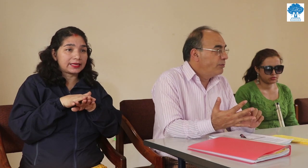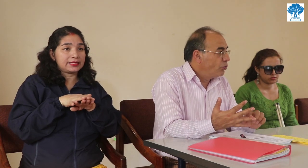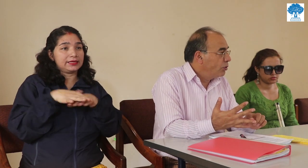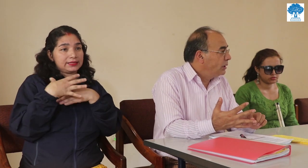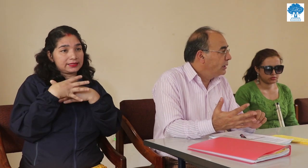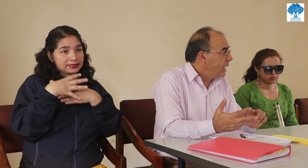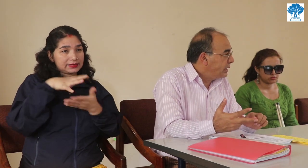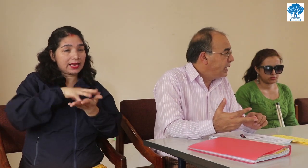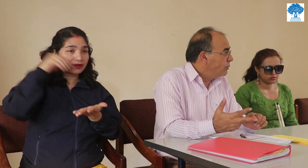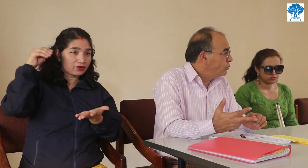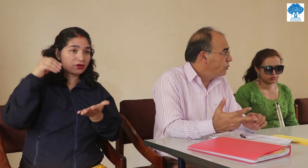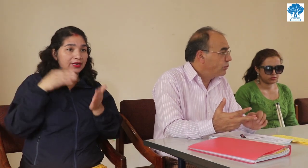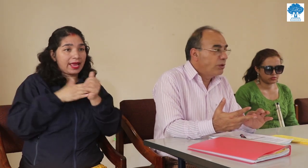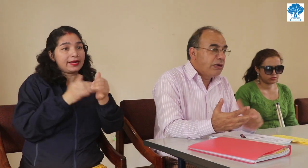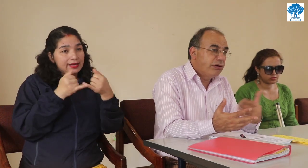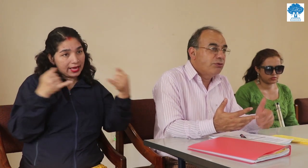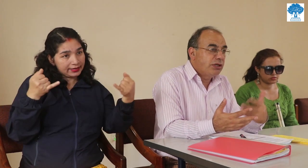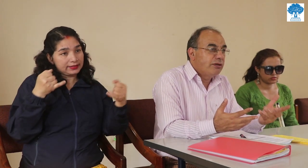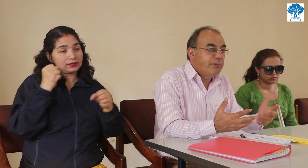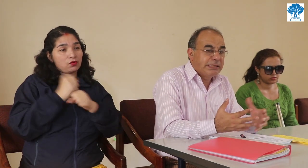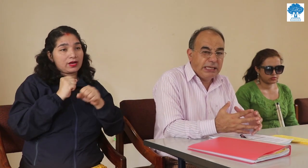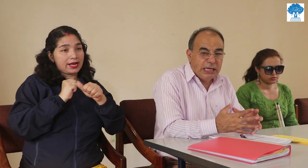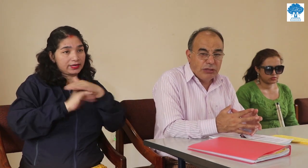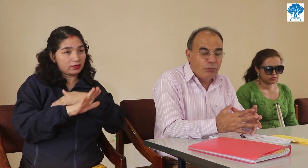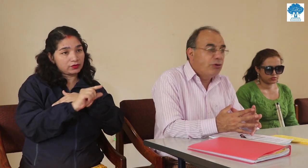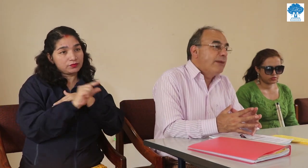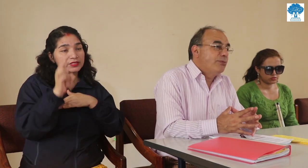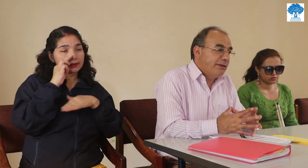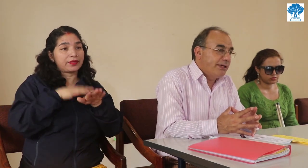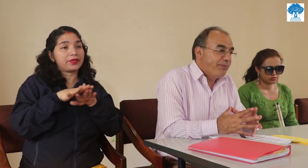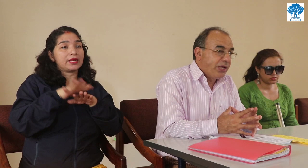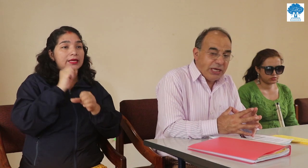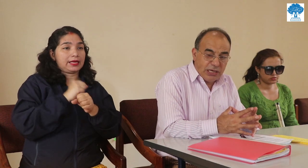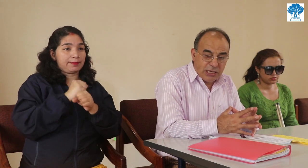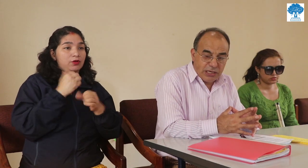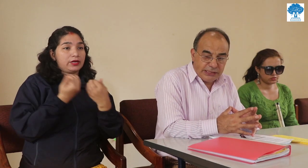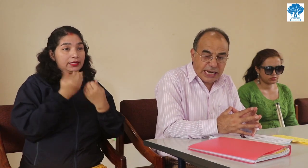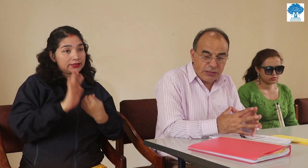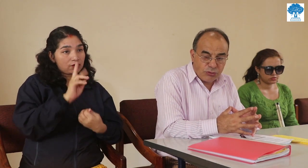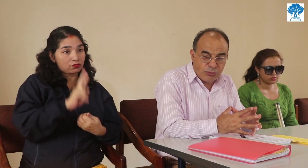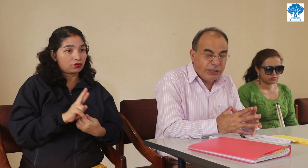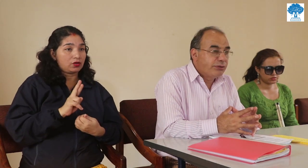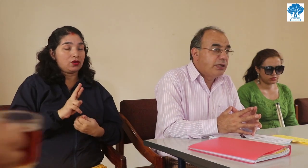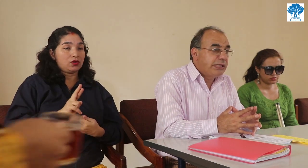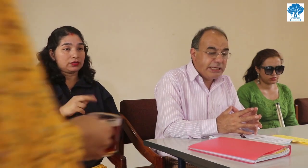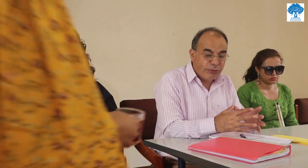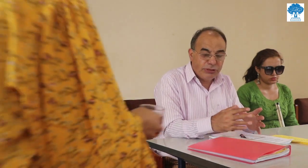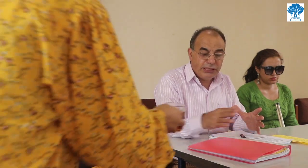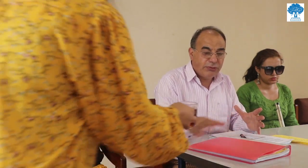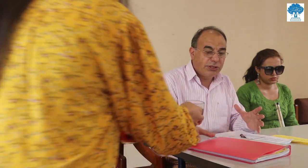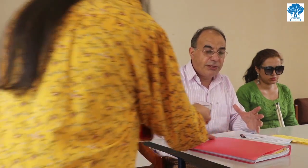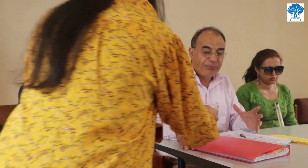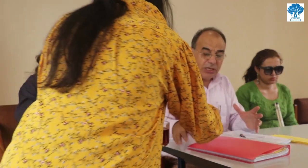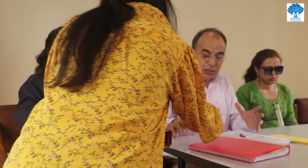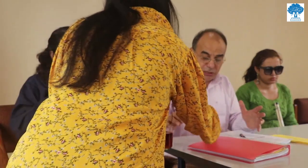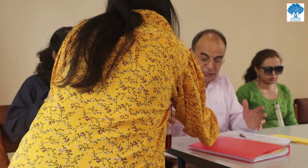स्ट्यान्डर्ड प्रोटोकल गाइडलाइनहरू यसको कार्यान्वयनको सन्दर्भमा चाहिँ थुप्रो कामहरू भएको छ. स्ट्यान्डर्ड्सहरू बनेको छ, तालिमहरू